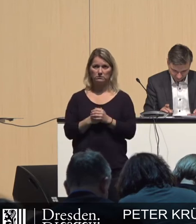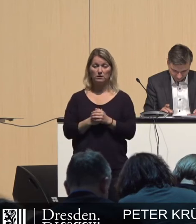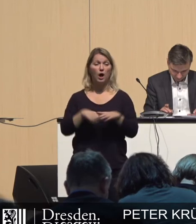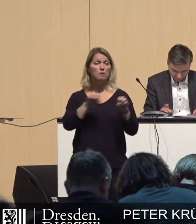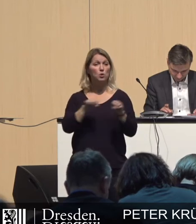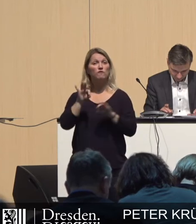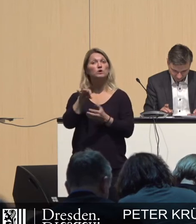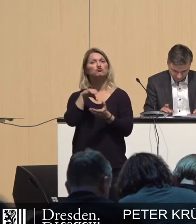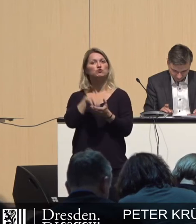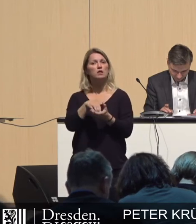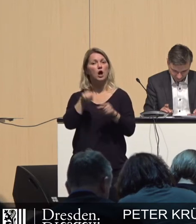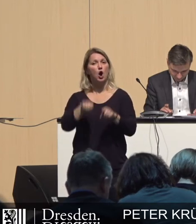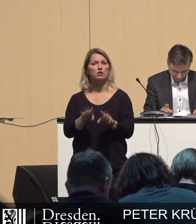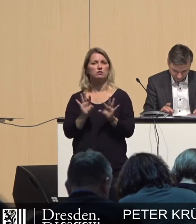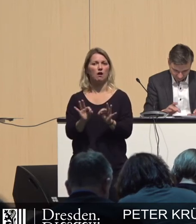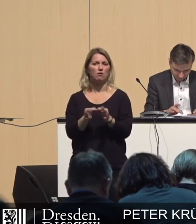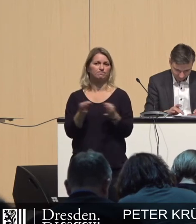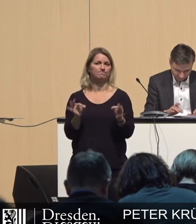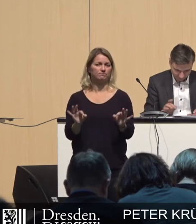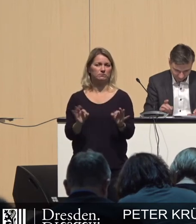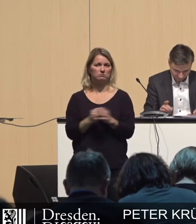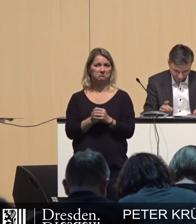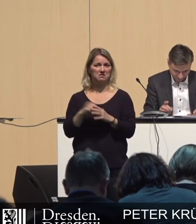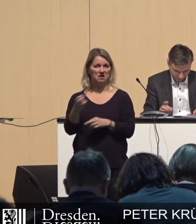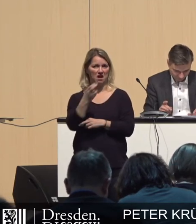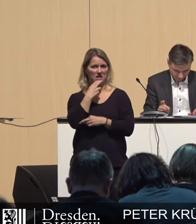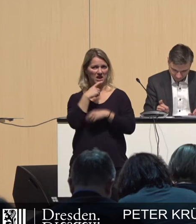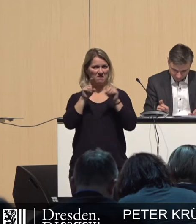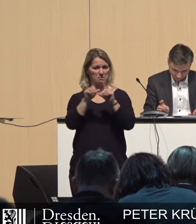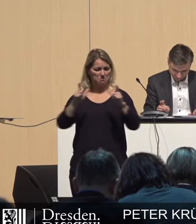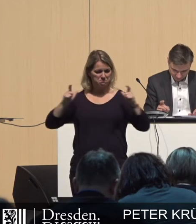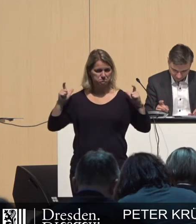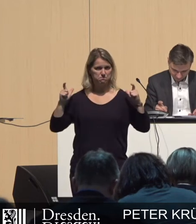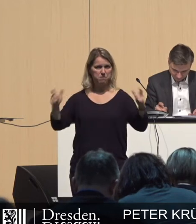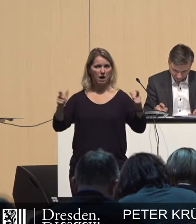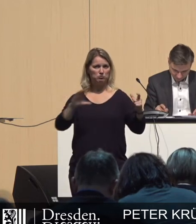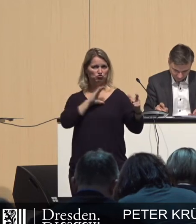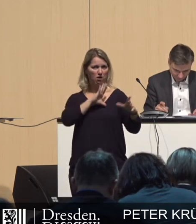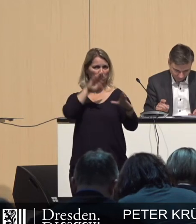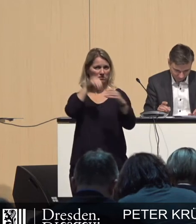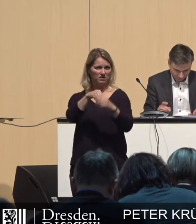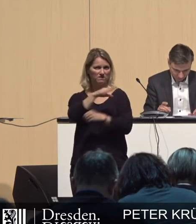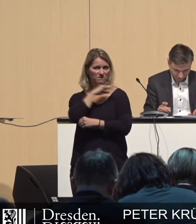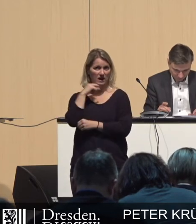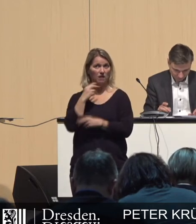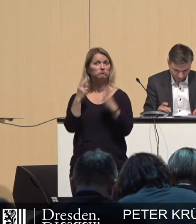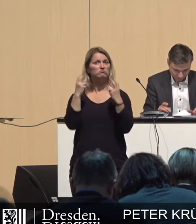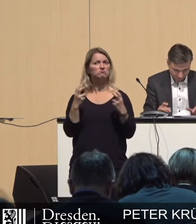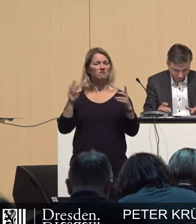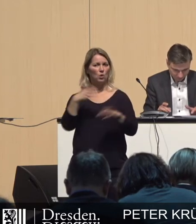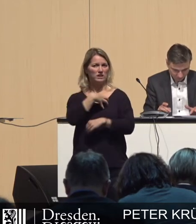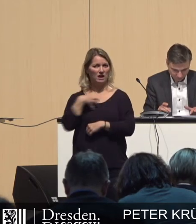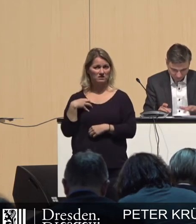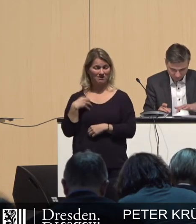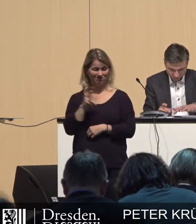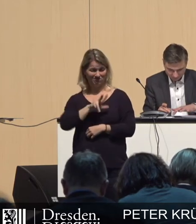für die Stadt werden. Ein Energieriese mit vielen Chancen mit Sitz in der Stadt Dresden entsteht. 3.000 sichere und gut